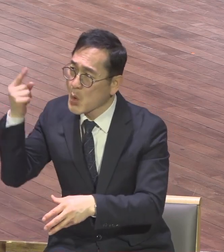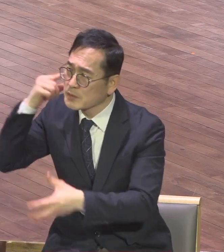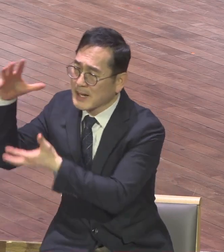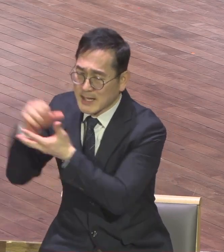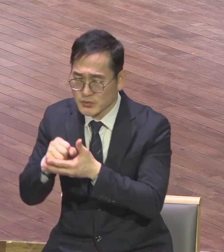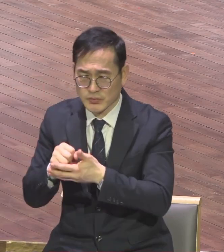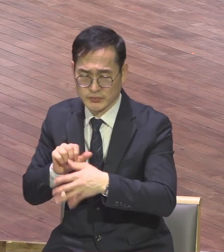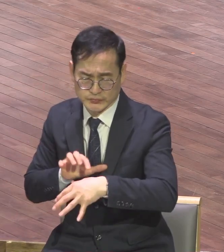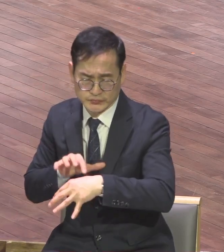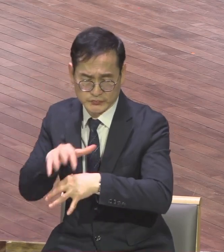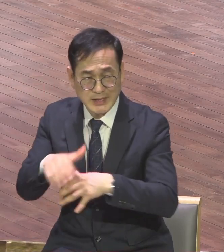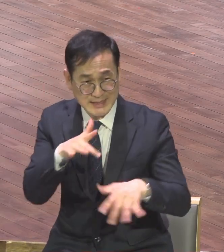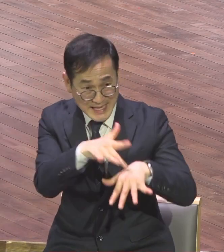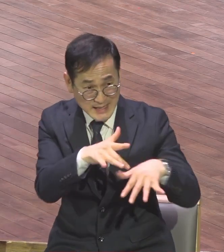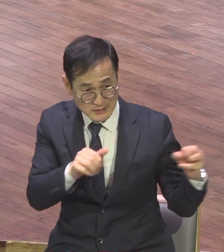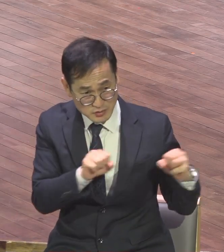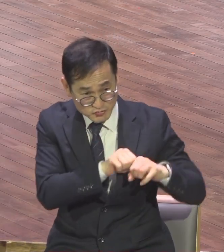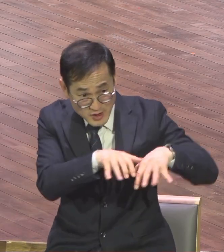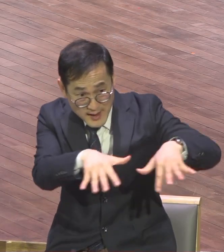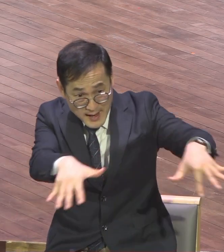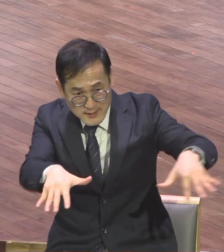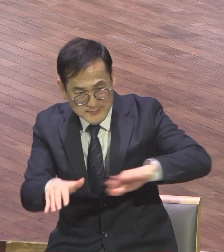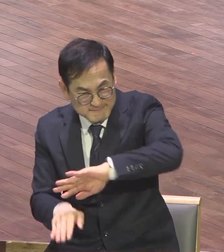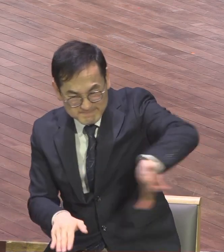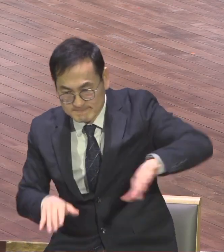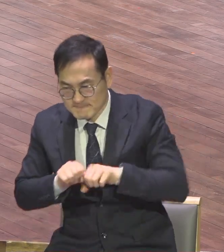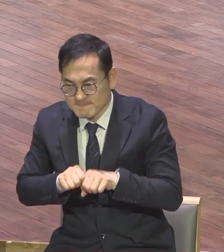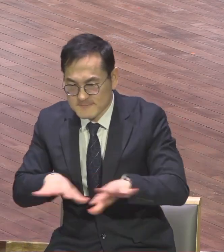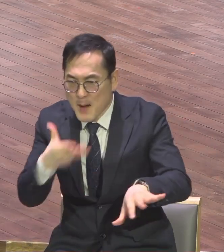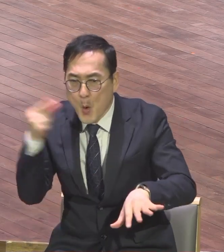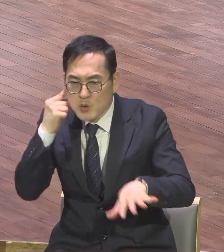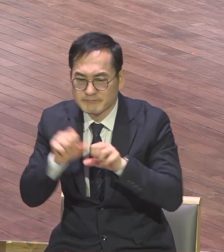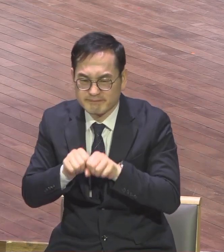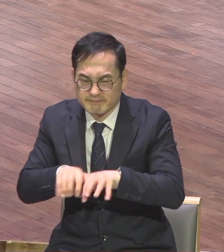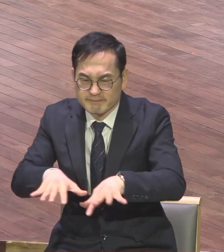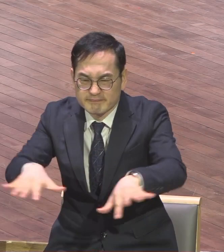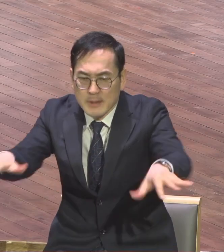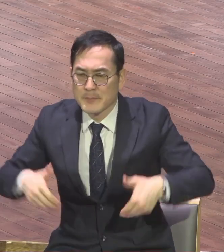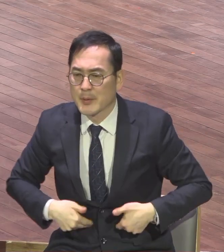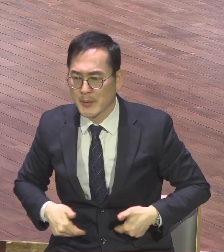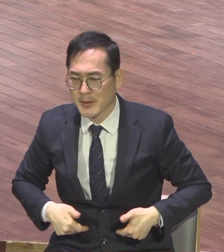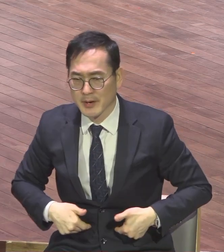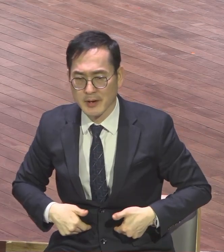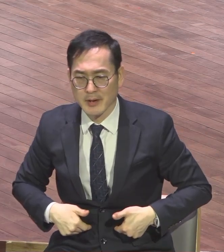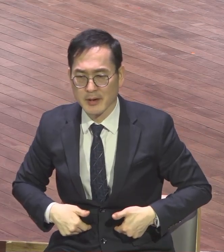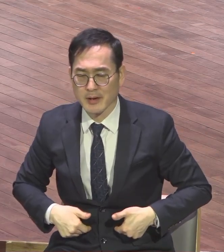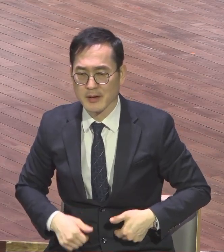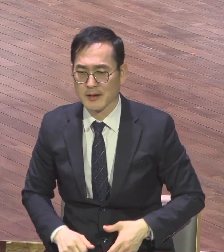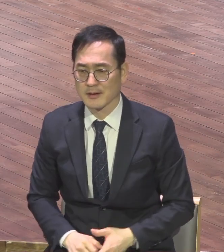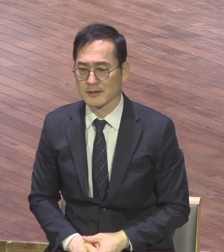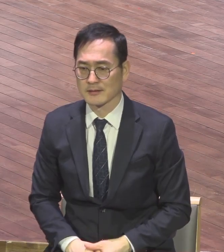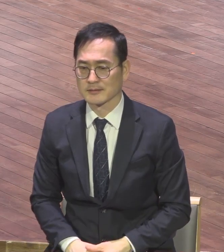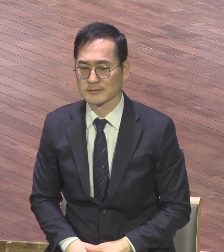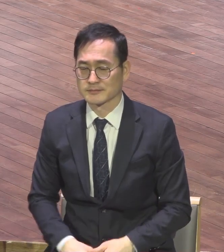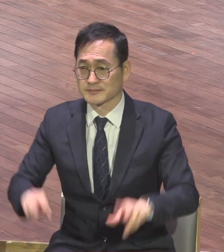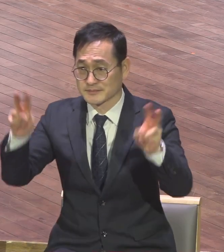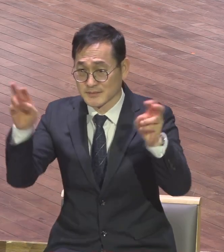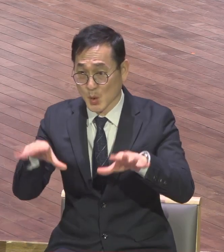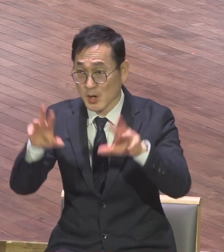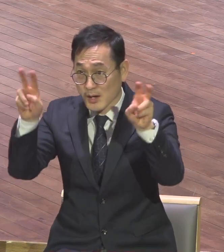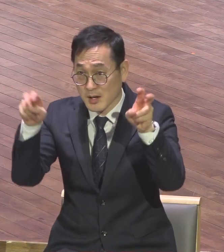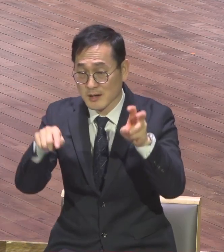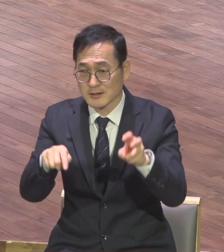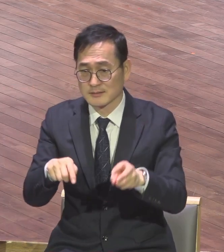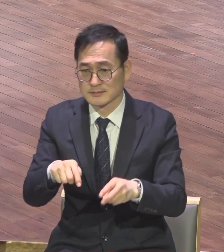플랫폼 가능합니다. 왜냐? 하나님이 말씀으로 약속하셨기 때문에 만국을 기업으로 얻을 것이라고